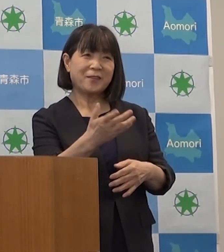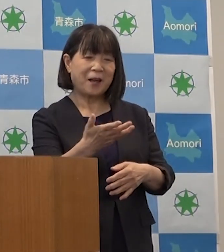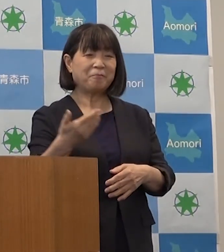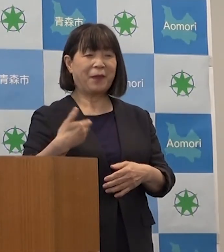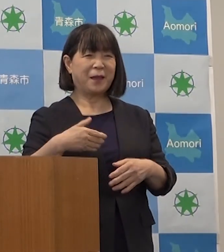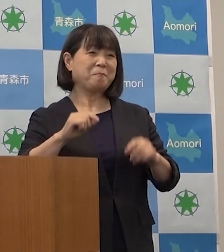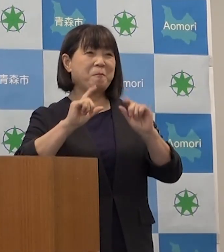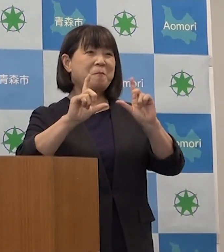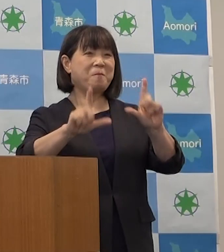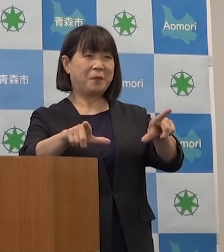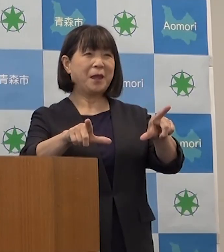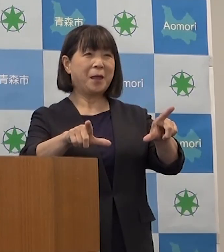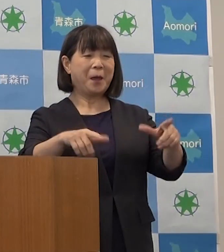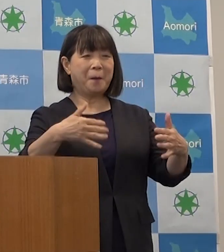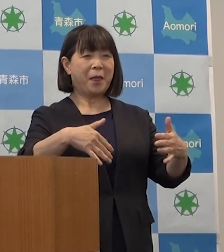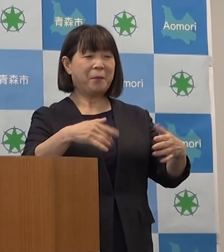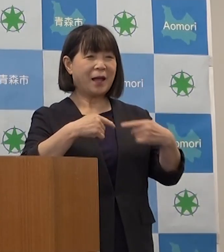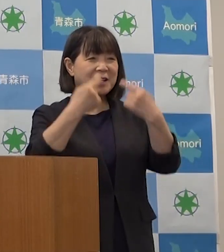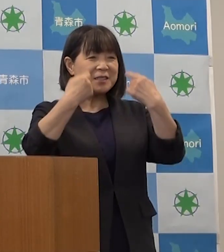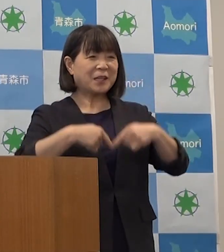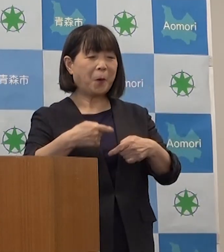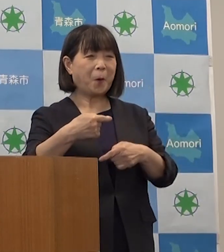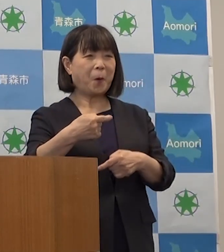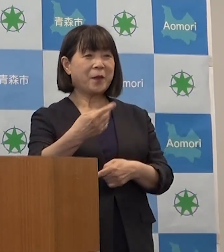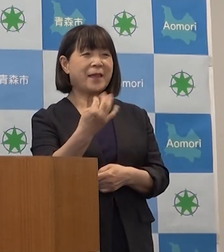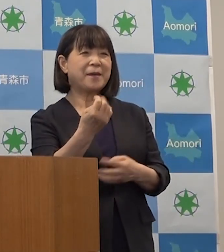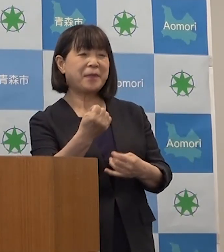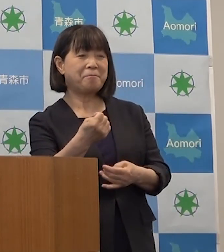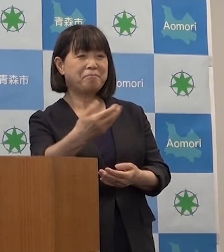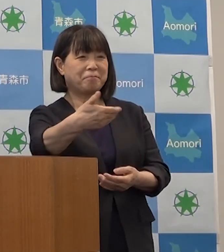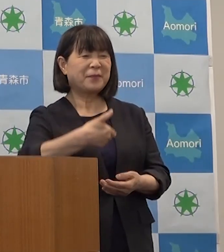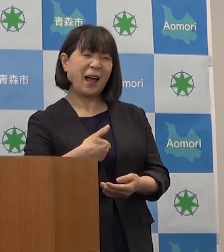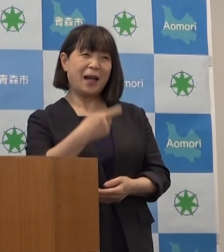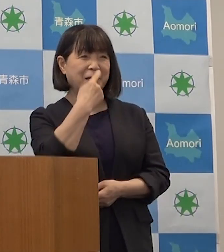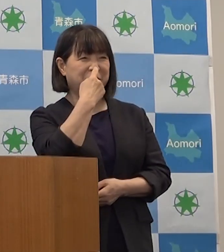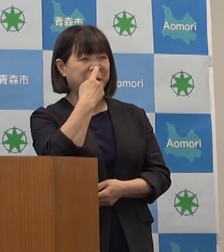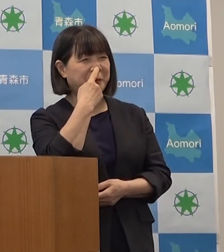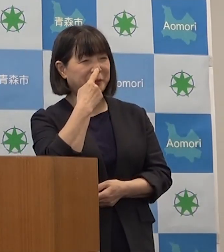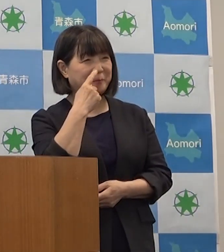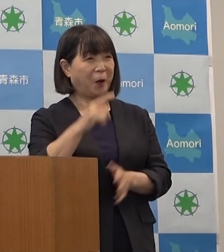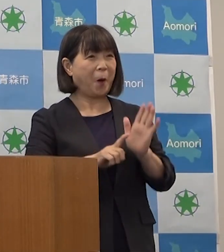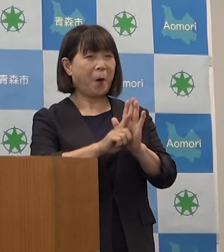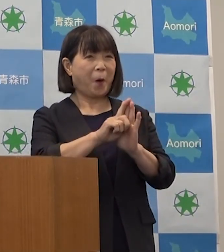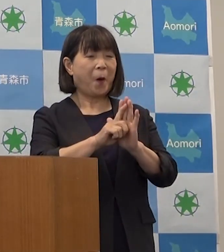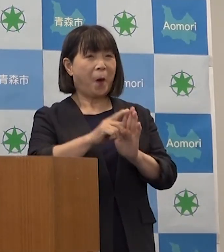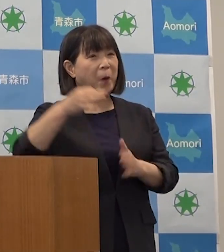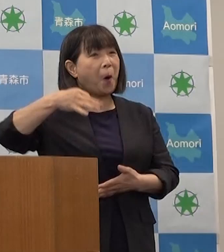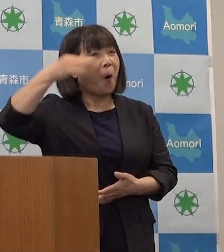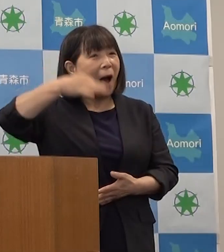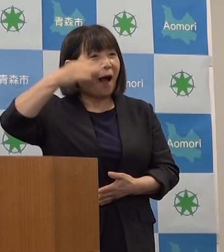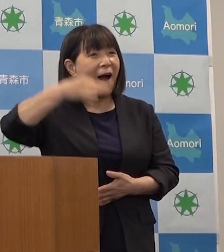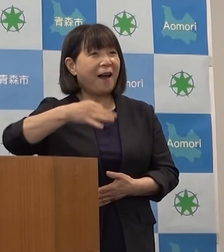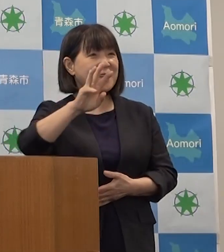っとだけです。 自己採点だと何点ぐらい。 自己採点だと30点ぐらいですかね。 あ、なるほど。はい、まだまだ